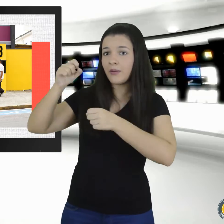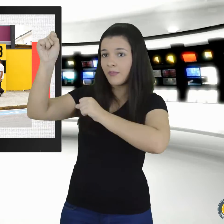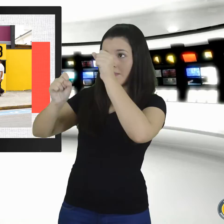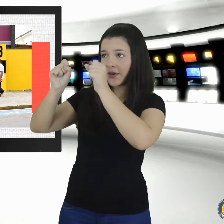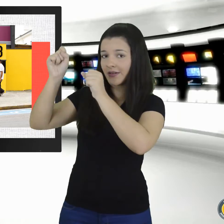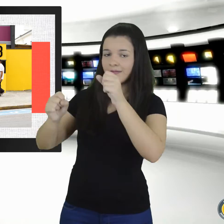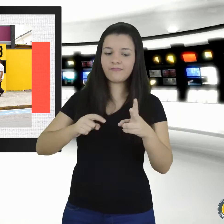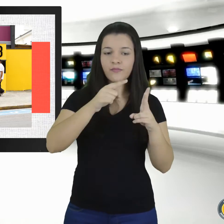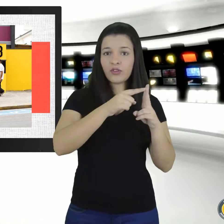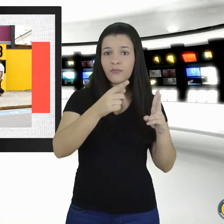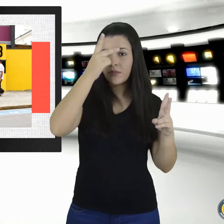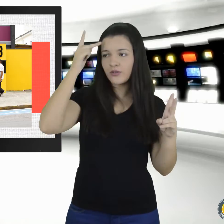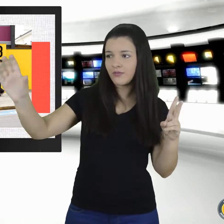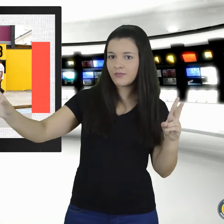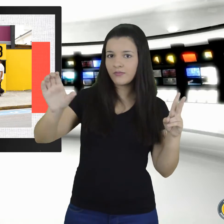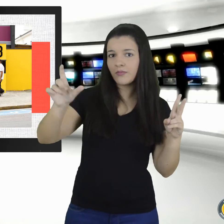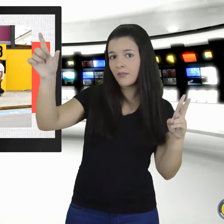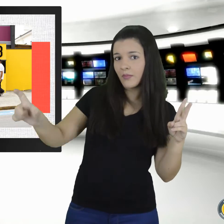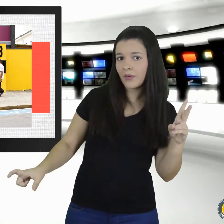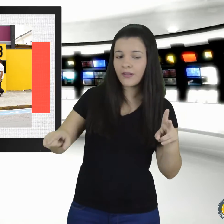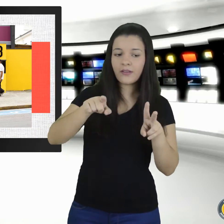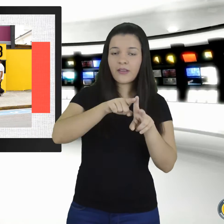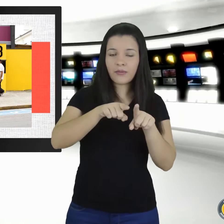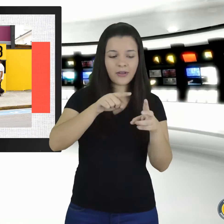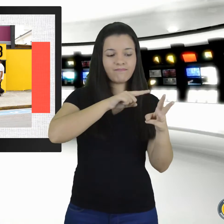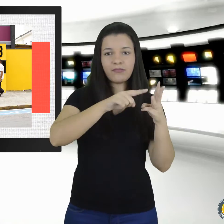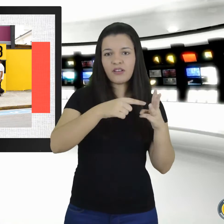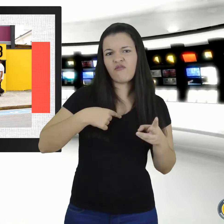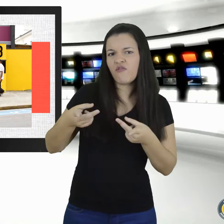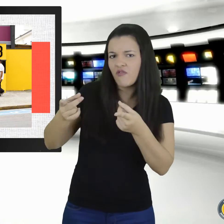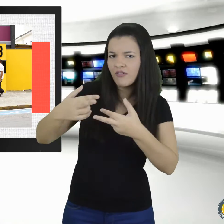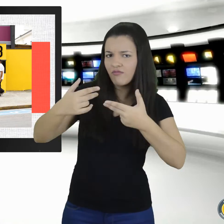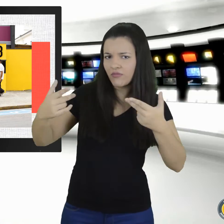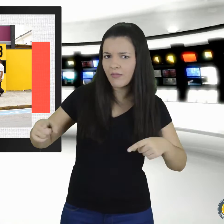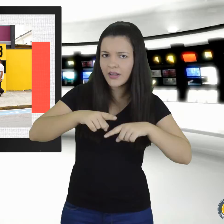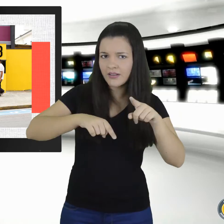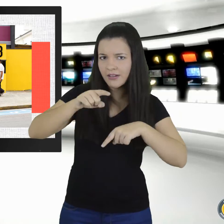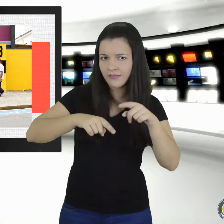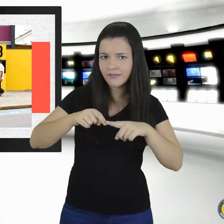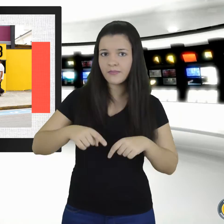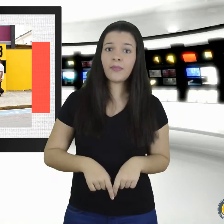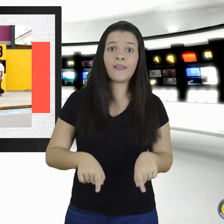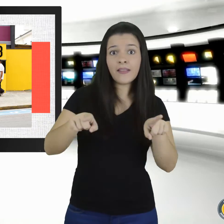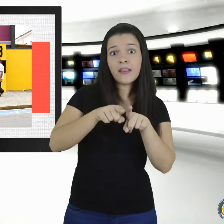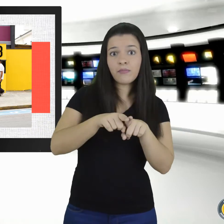empresas, doações de pessoas e prestação de serviços. Além disso, realizamos